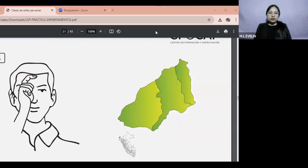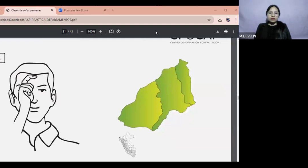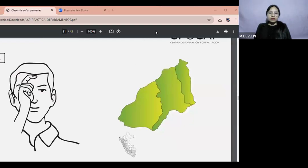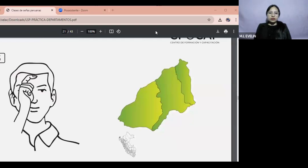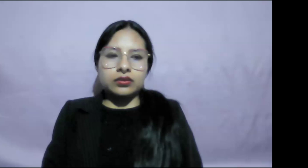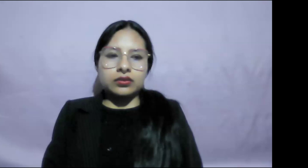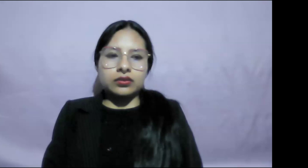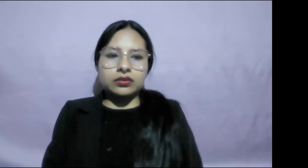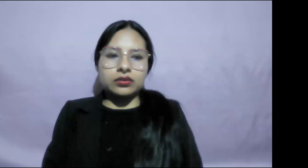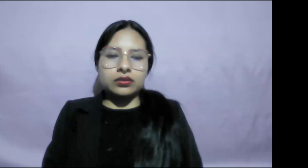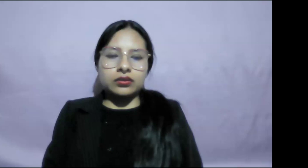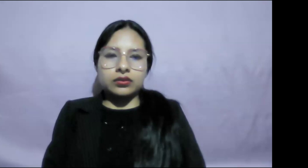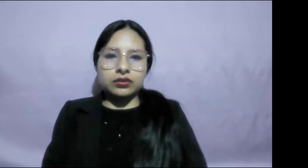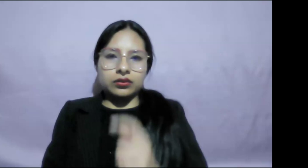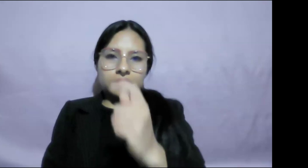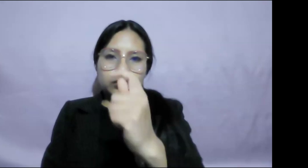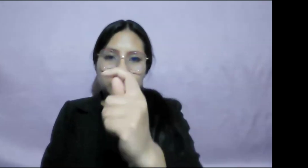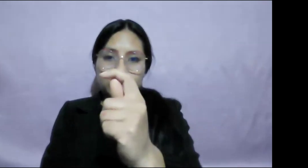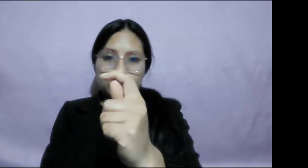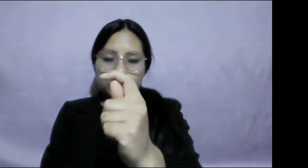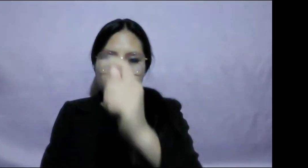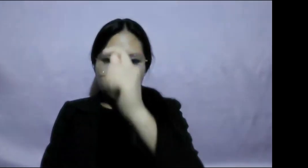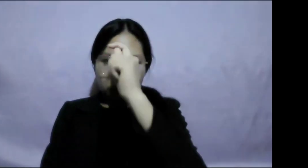vamos bien bien bien al norte